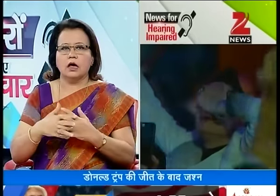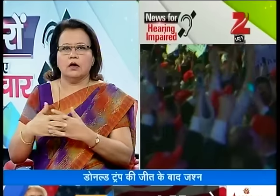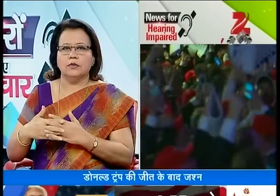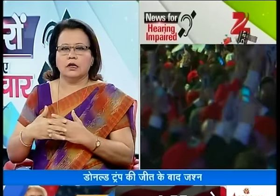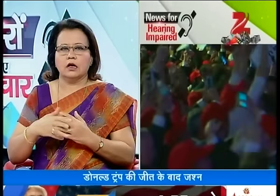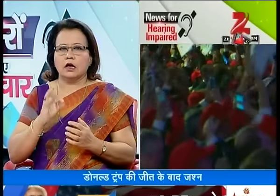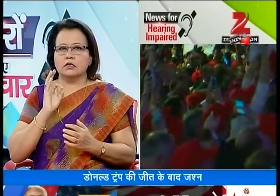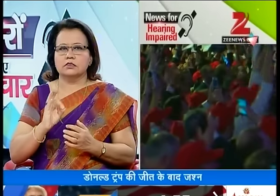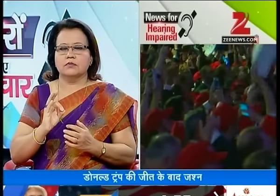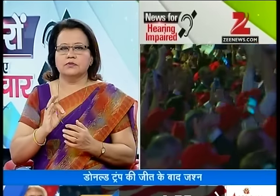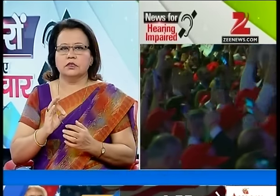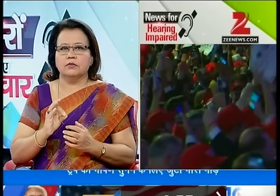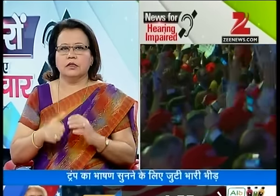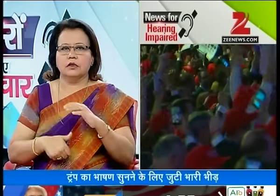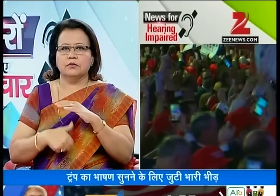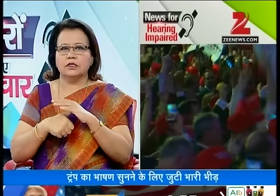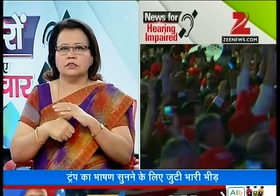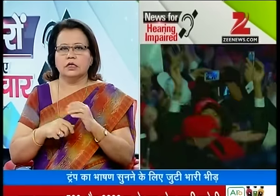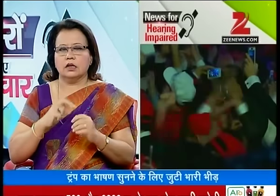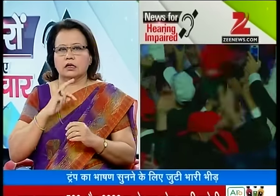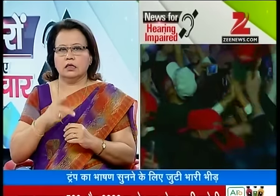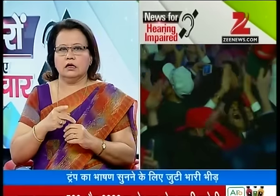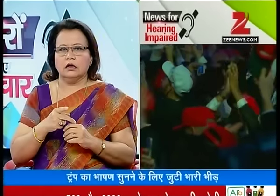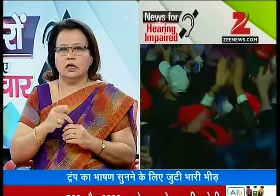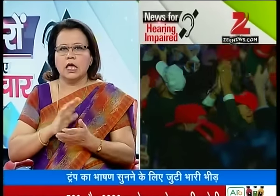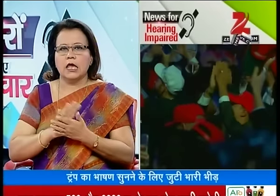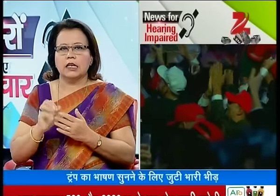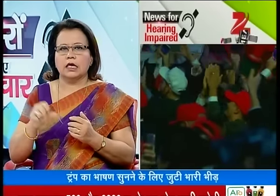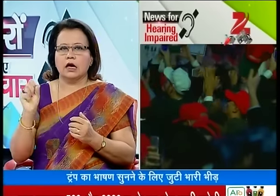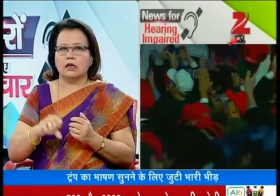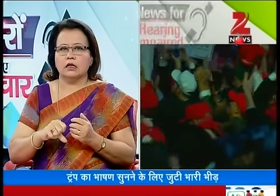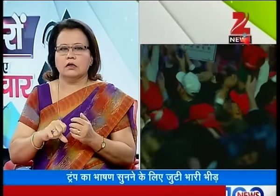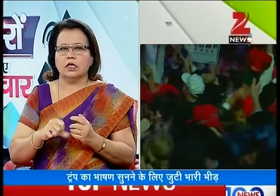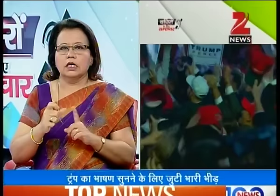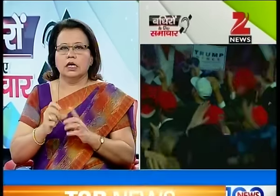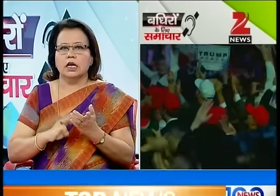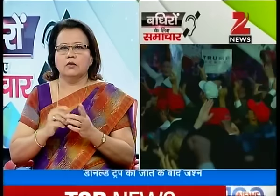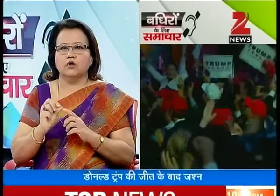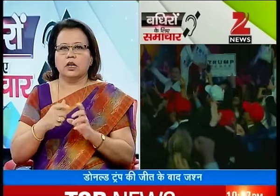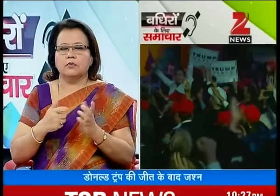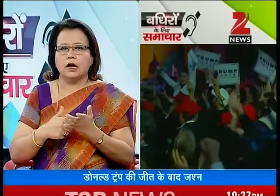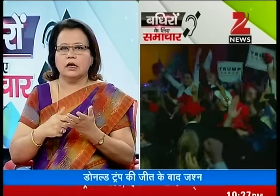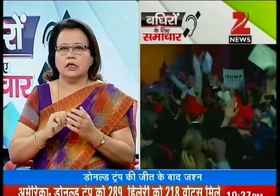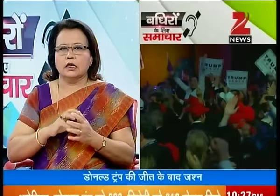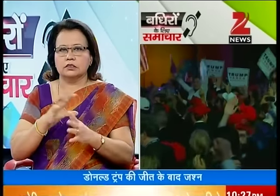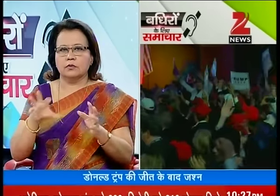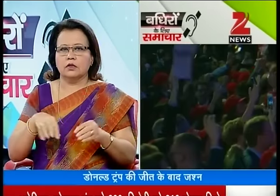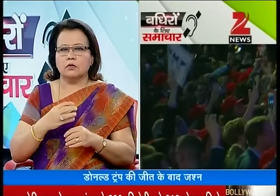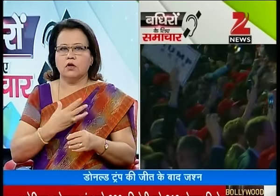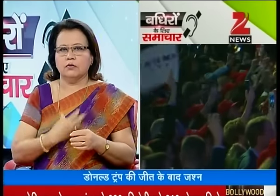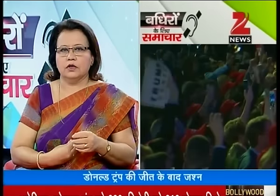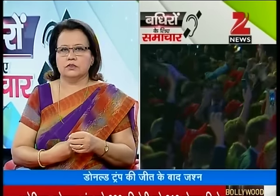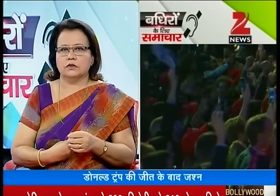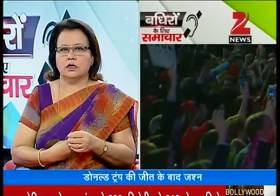उन्हें अब तक का अमेरिका का सबसे बेहतरीन राष्ट्रपति करार दिया। हिलेरी की हार तय होते ही डेमोक्रेटिक पार्टी